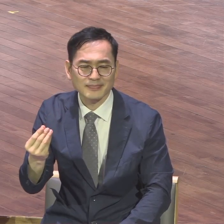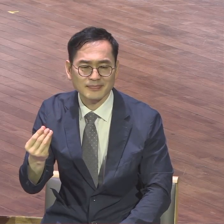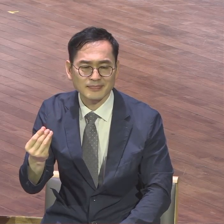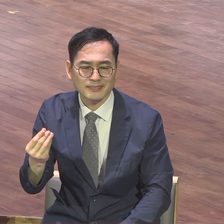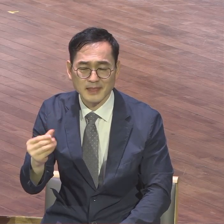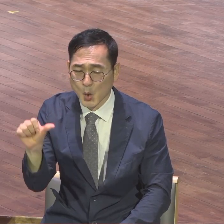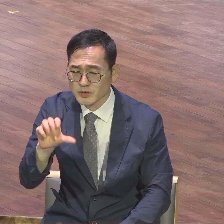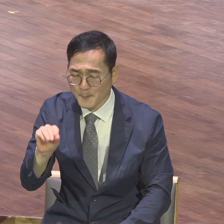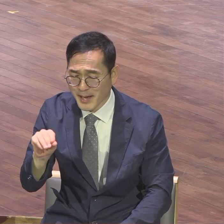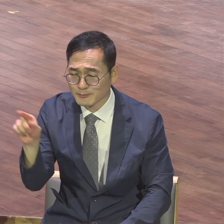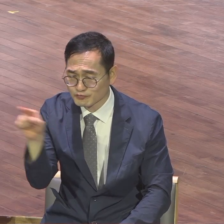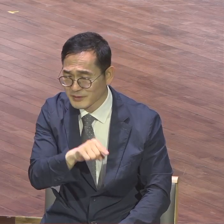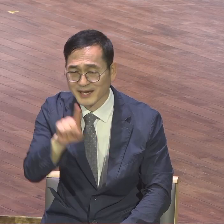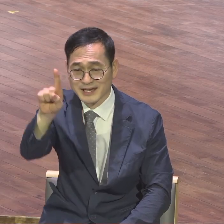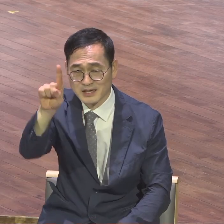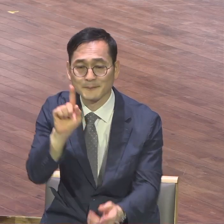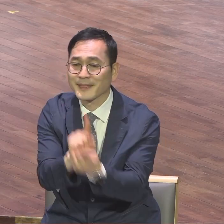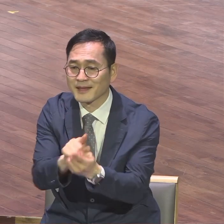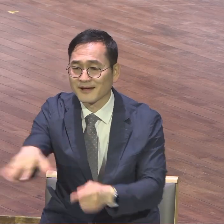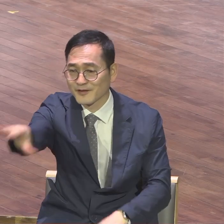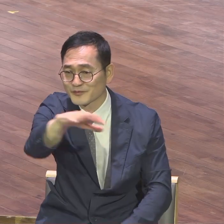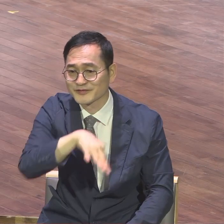분의 1이잖아.